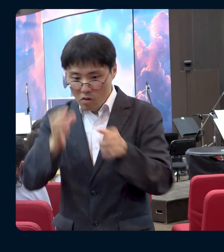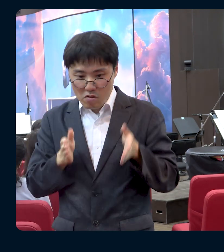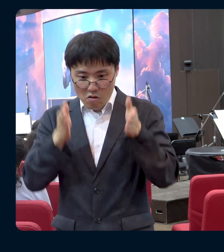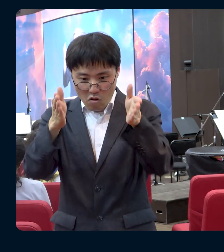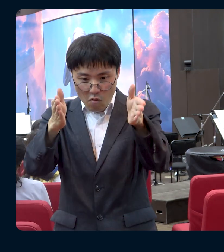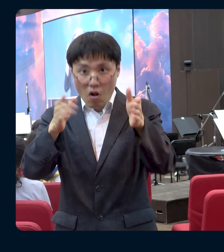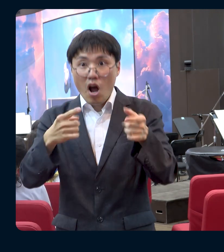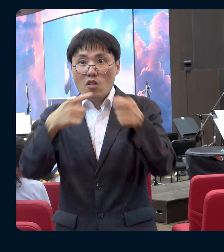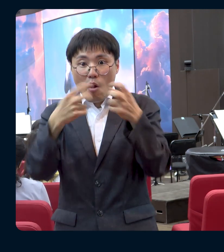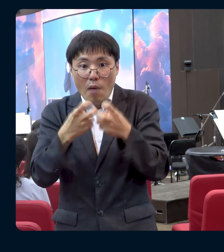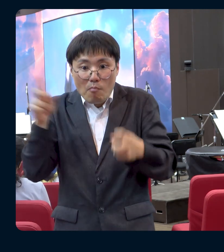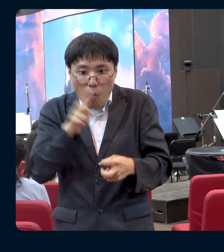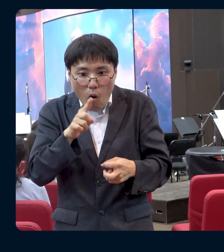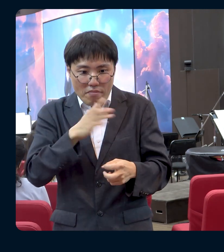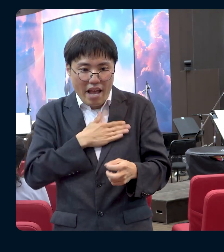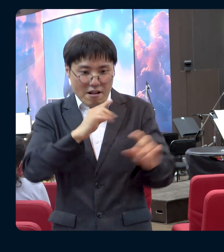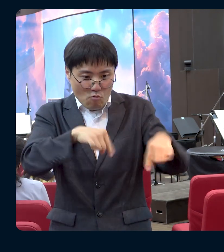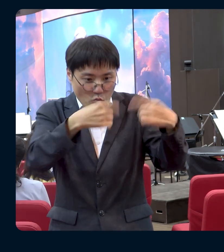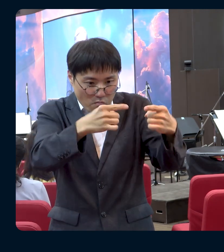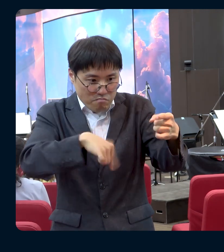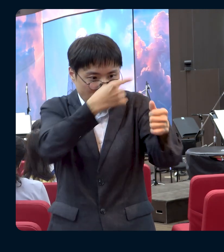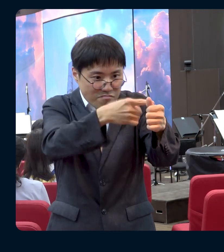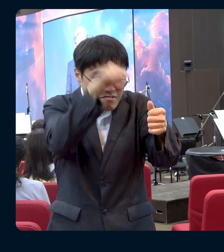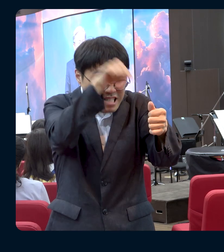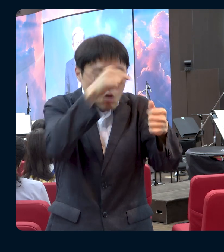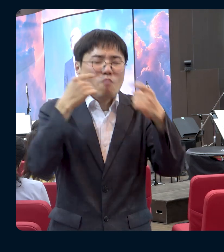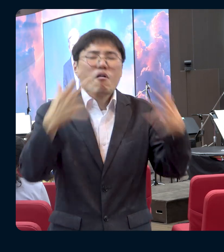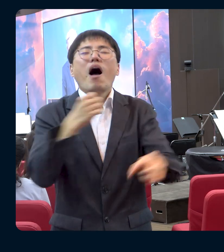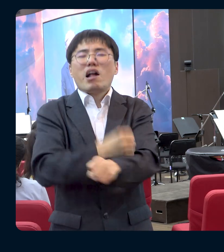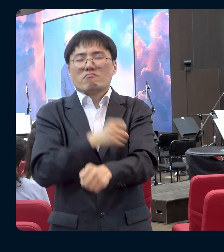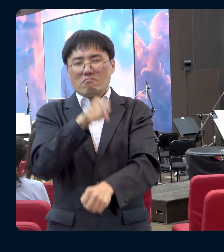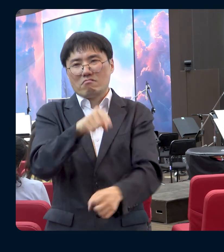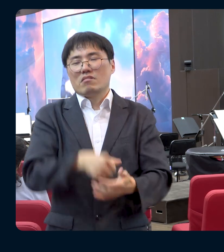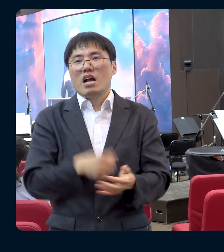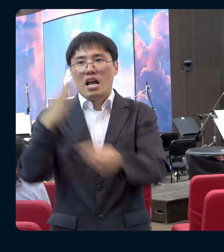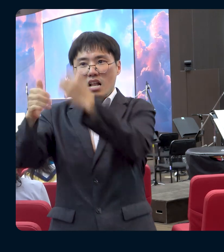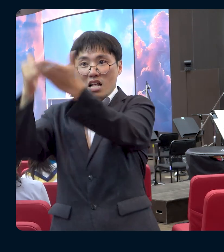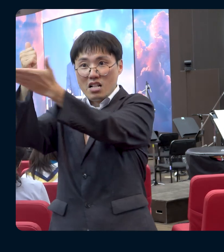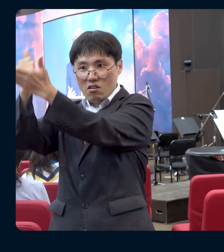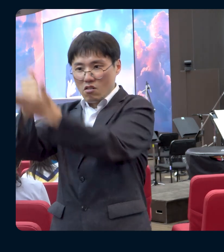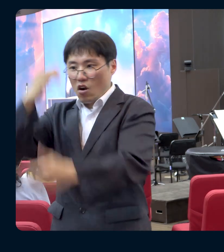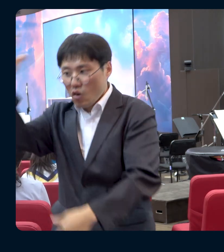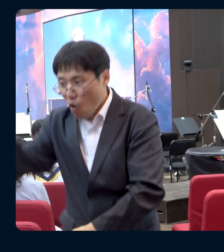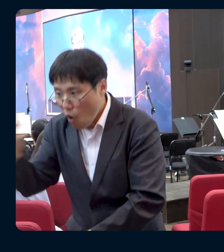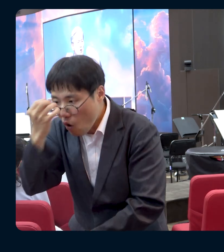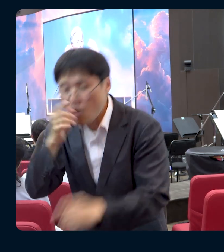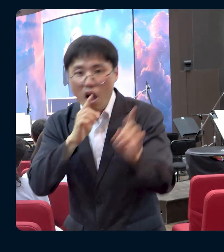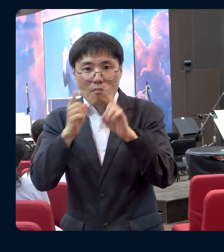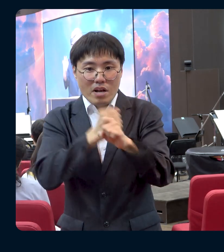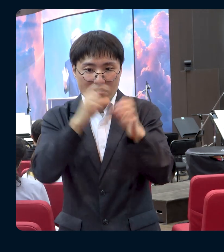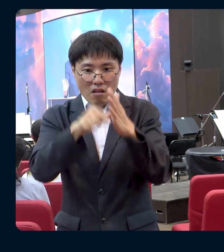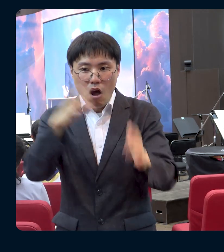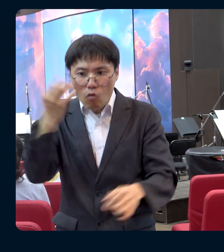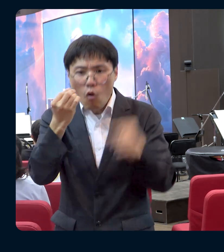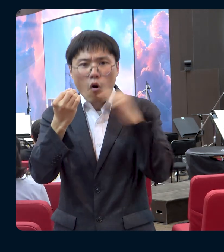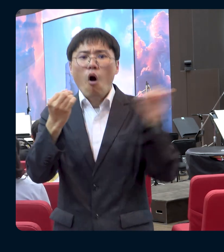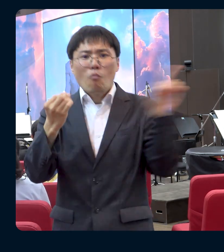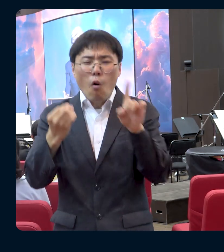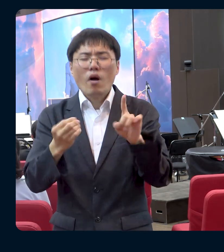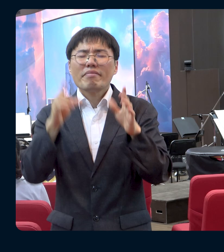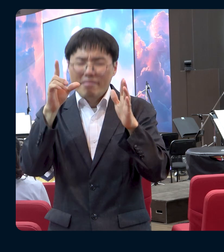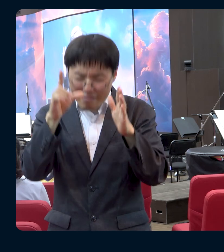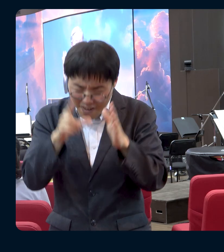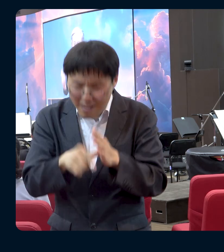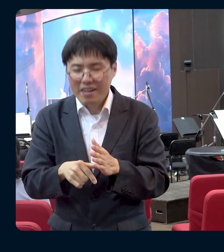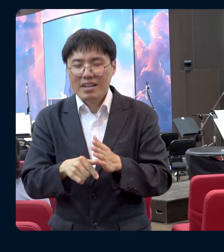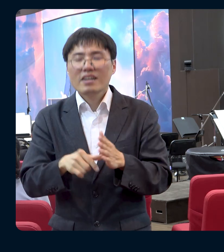길을 걸어가는 그 첫 번째 방법은 바로 소속을 분명히 한다는 것. 예, 그래서 하나님께서는요, 거룩을 말씀하시면서 거룩이 뭐냐